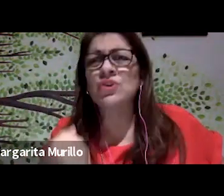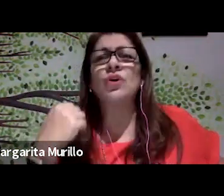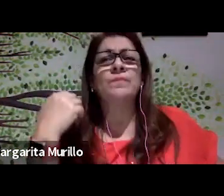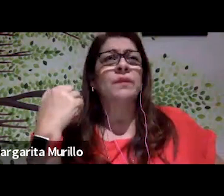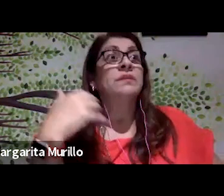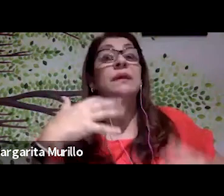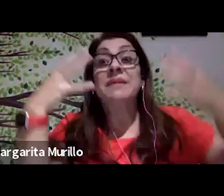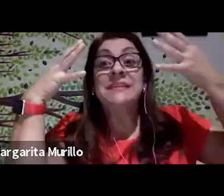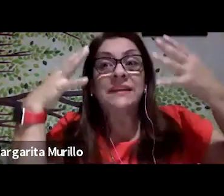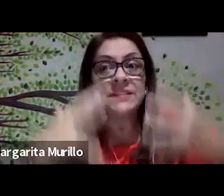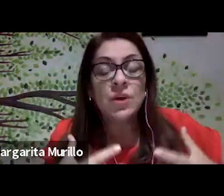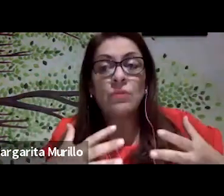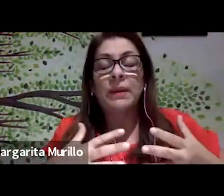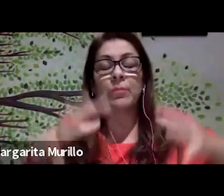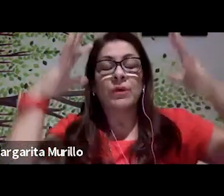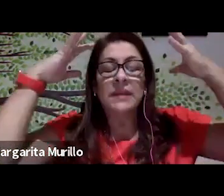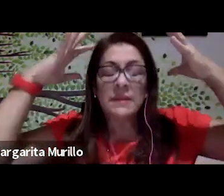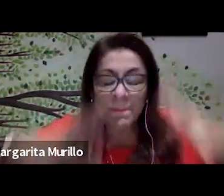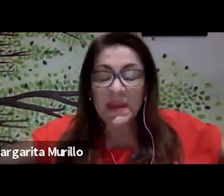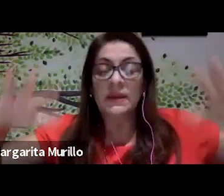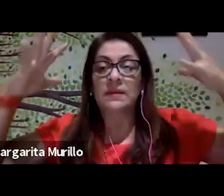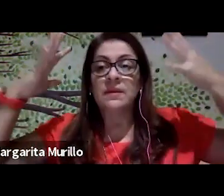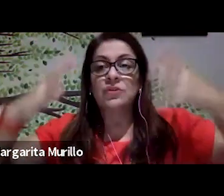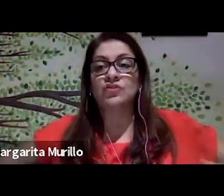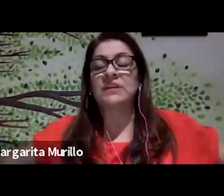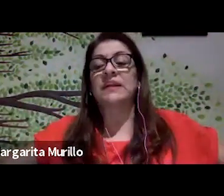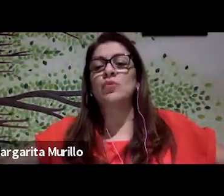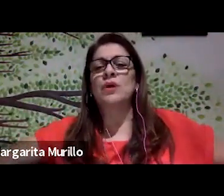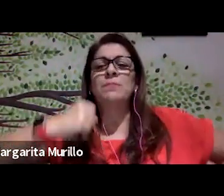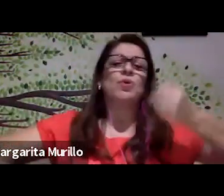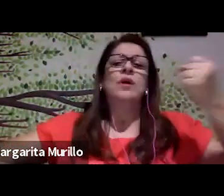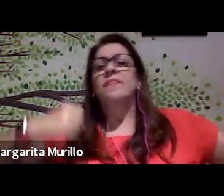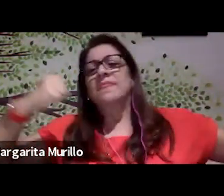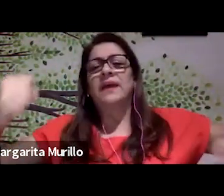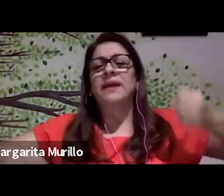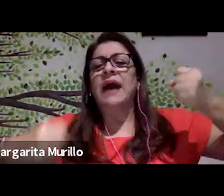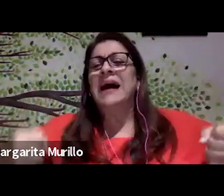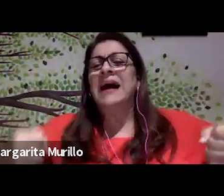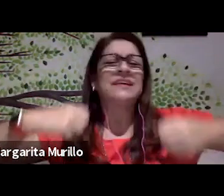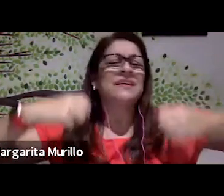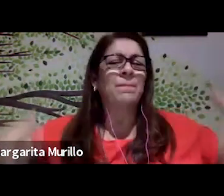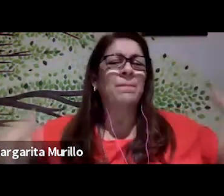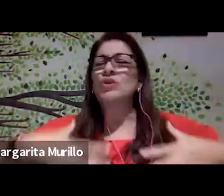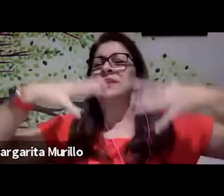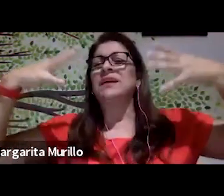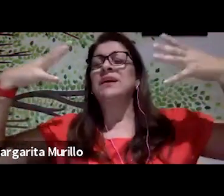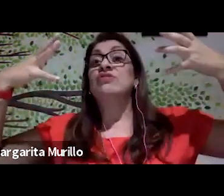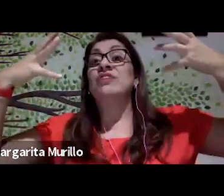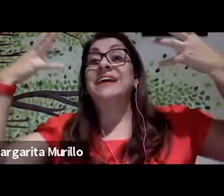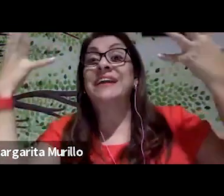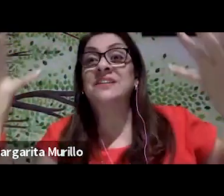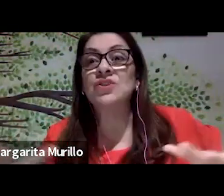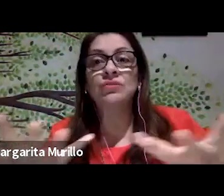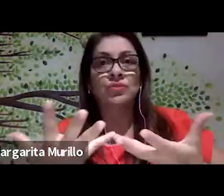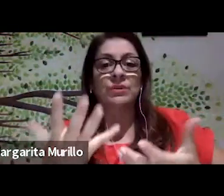introspección de meditación para poder limpiar y oxigenar el cuerpo de arte deporte